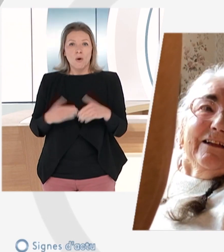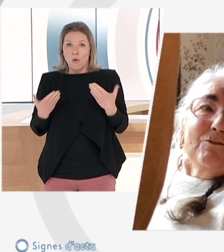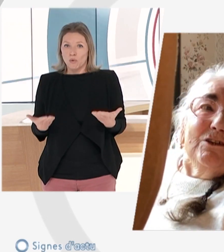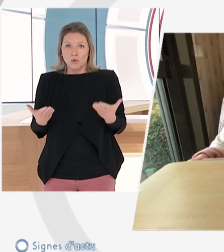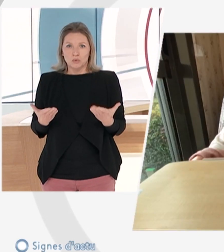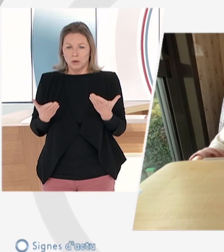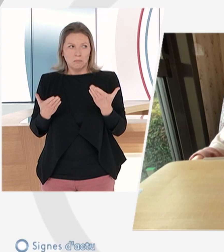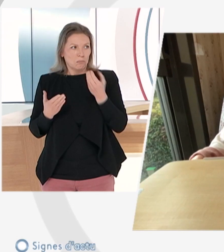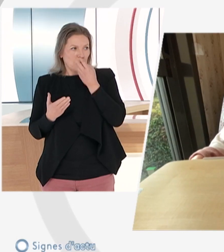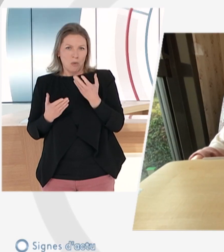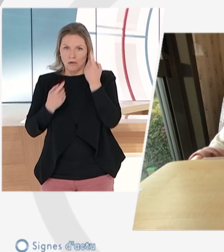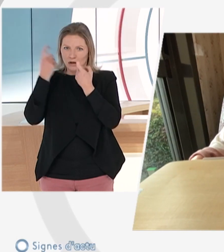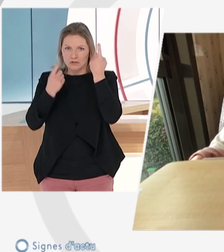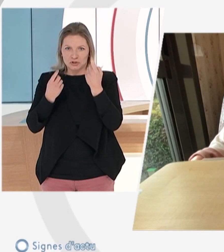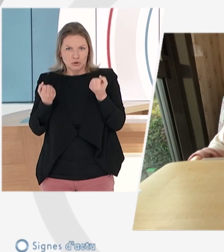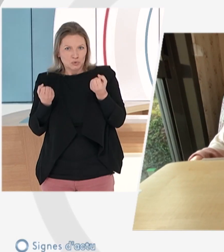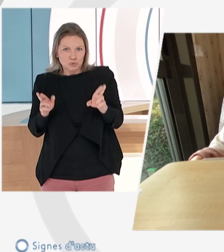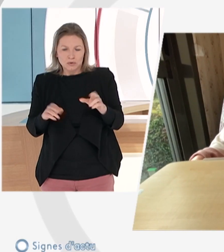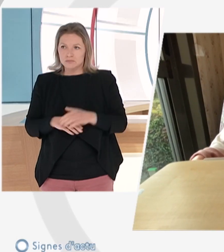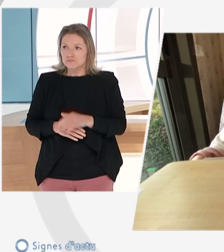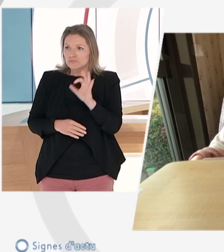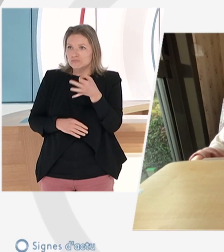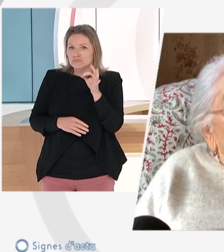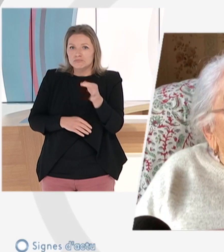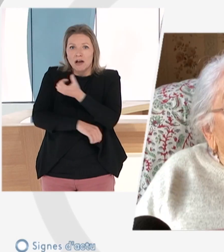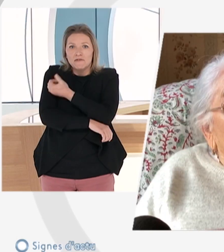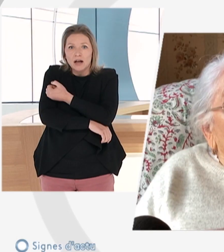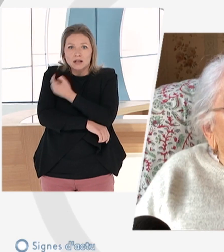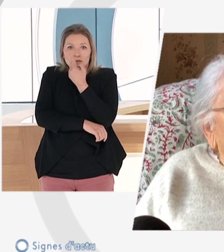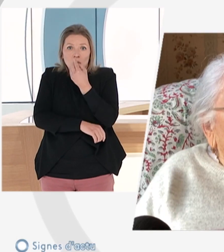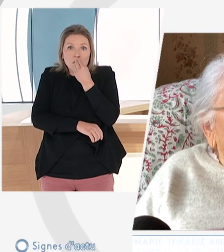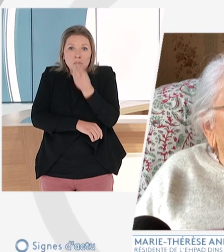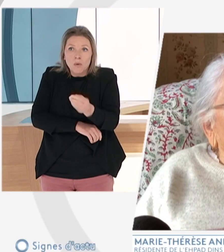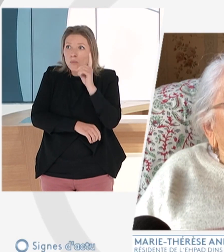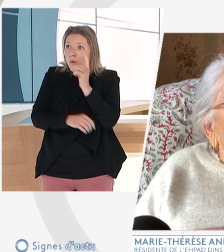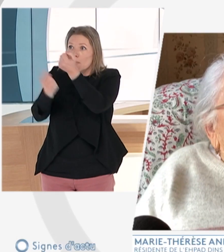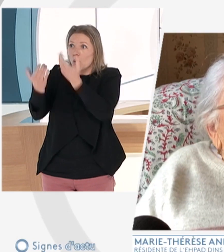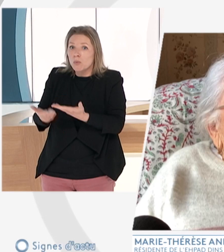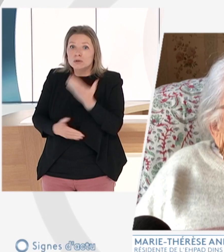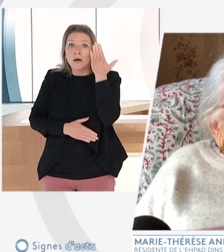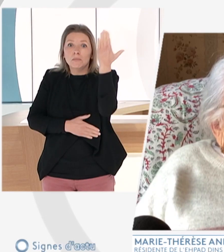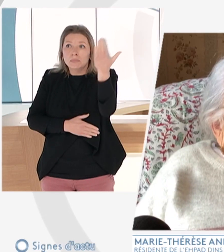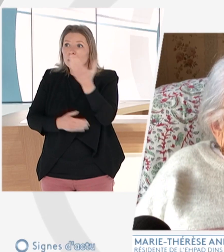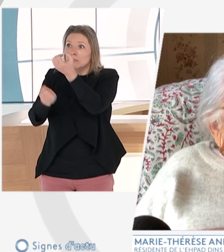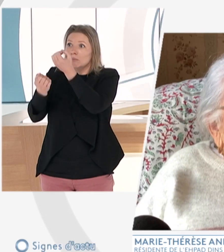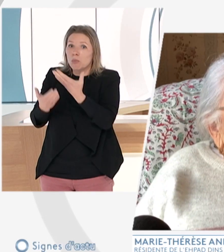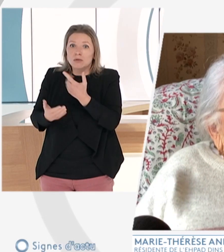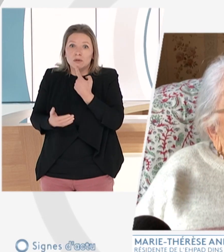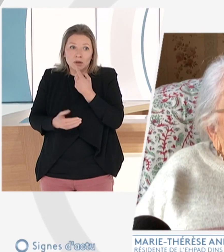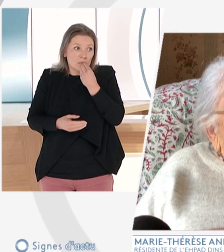doute. Quand même, c'est un vaccin qui est fiable puisqu'on nous vaccine. On ne va pas tuer tout le monde